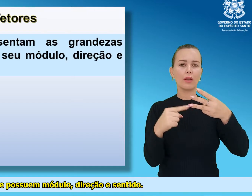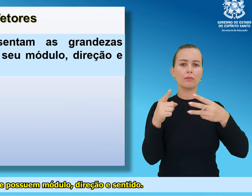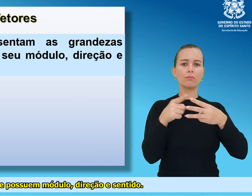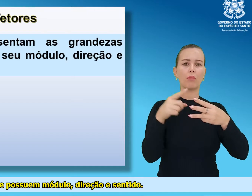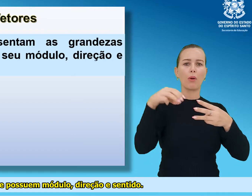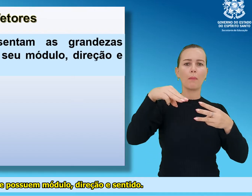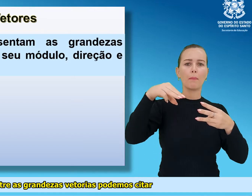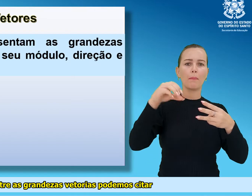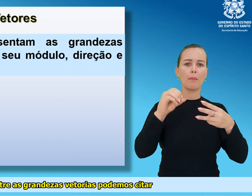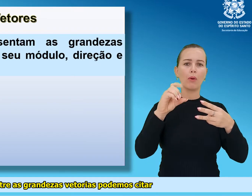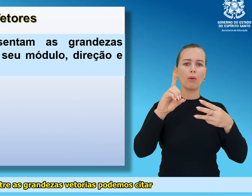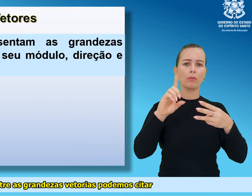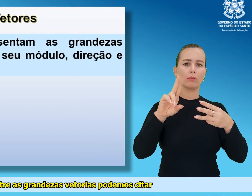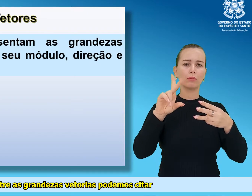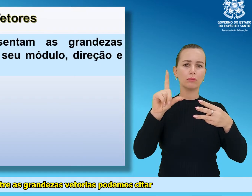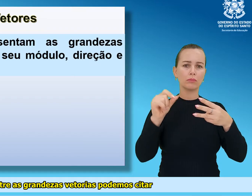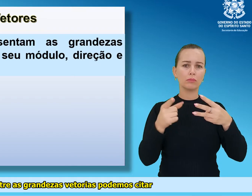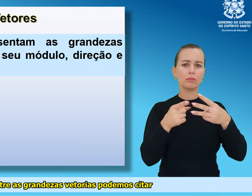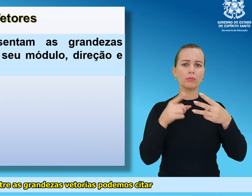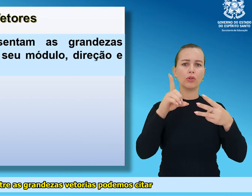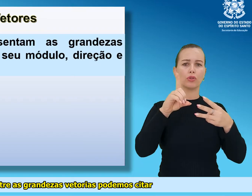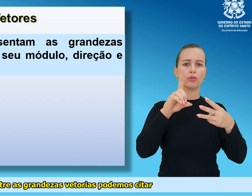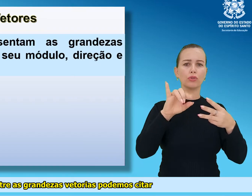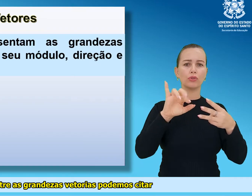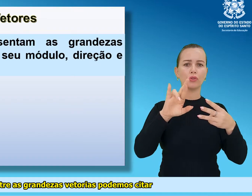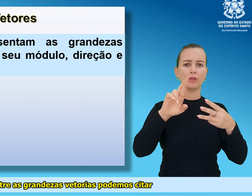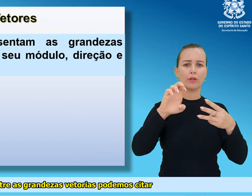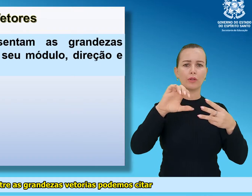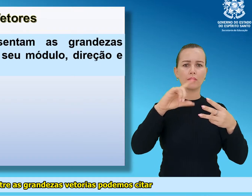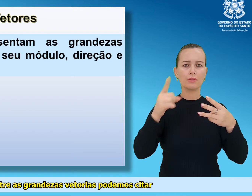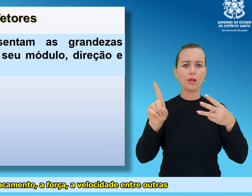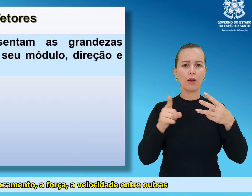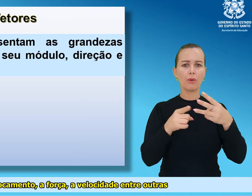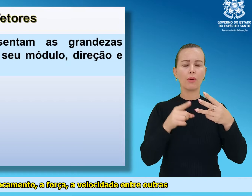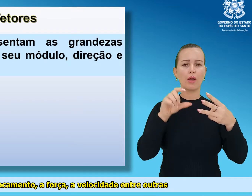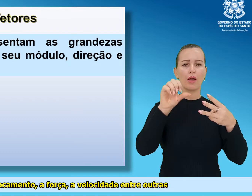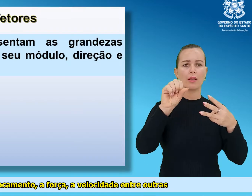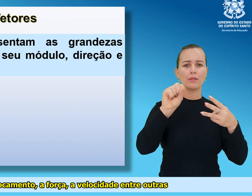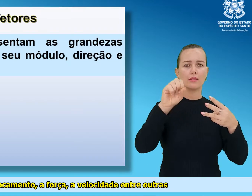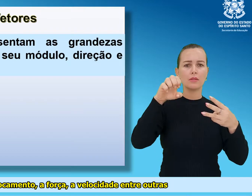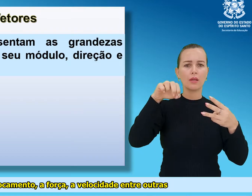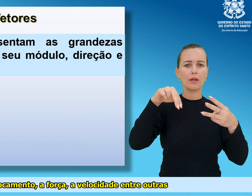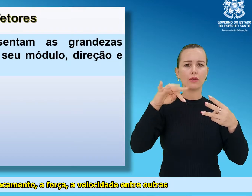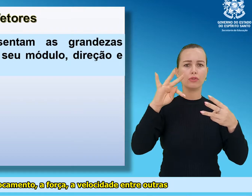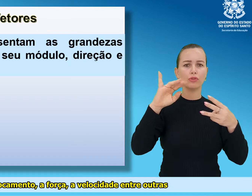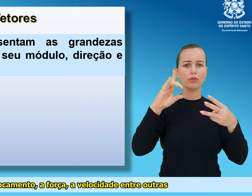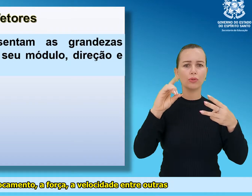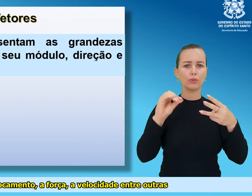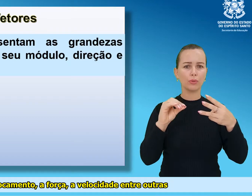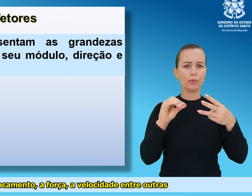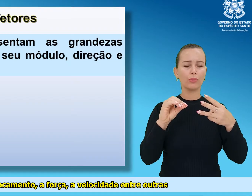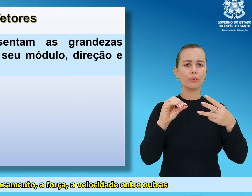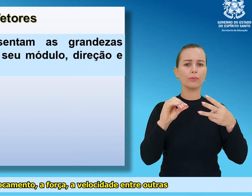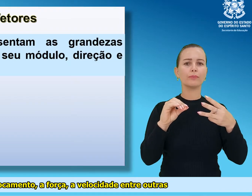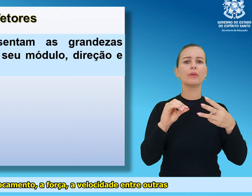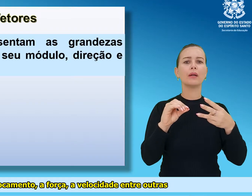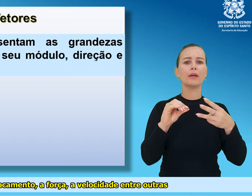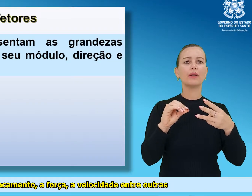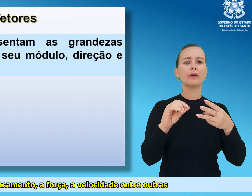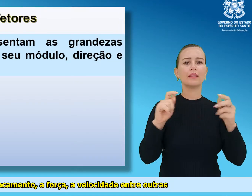e sentido. Entre as grandezas vetoriais, podemos citar o deslocamento, a força,